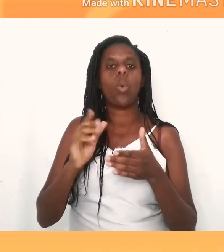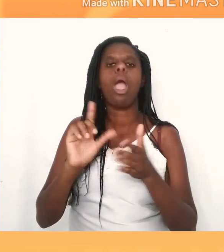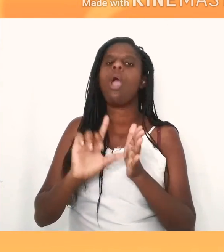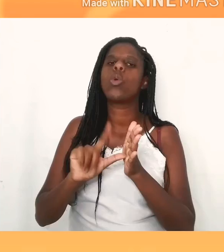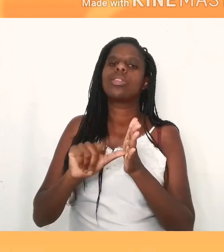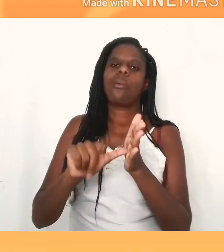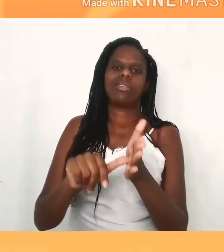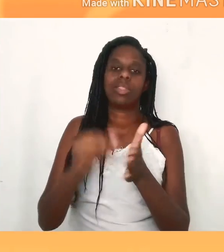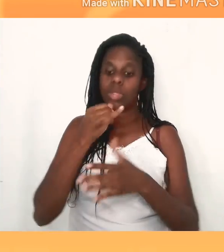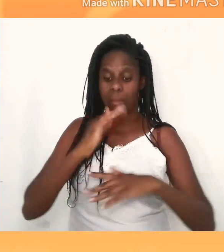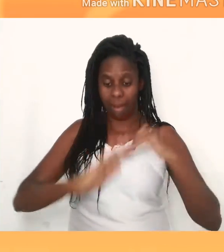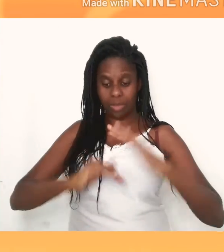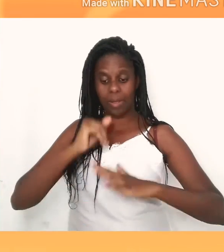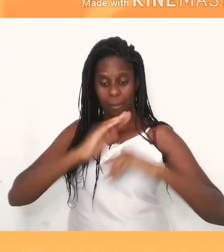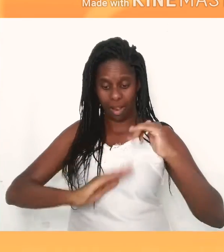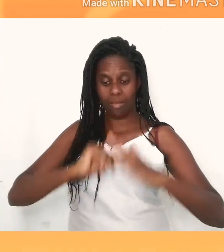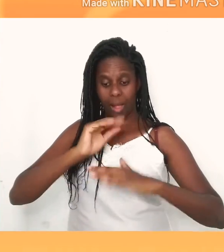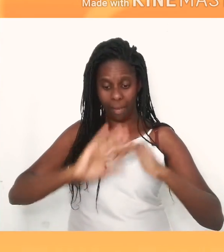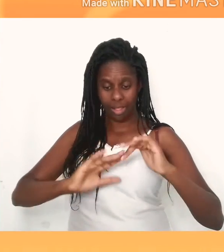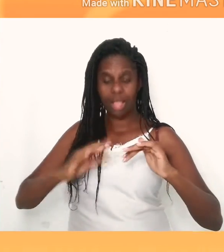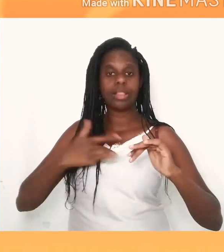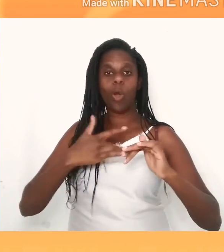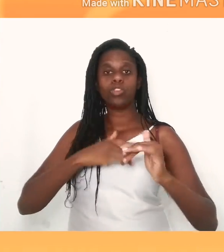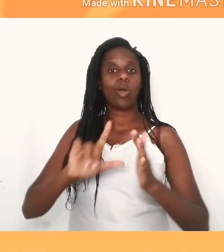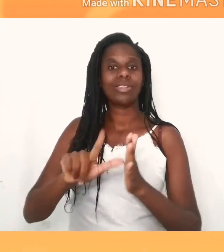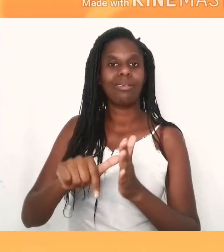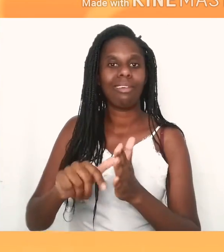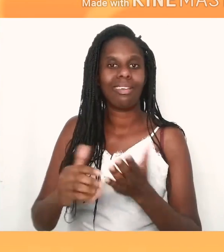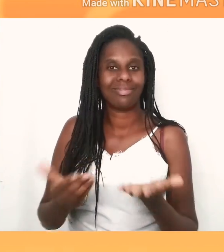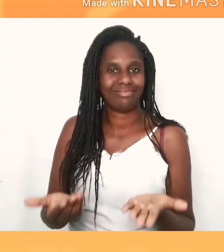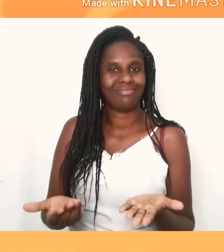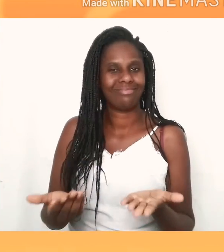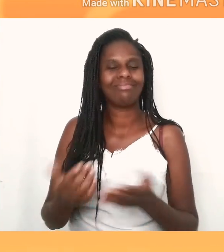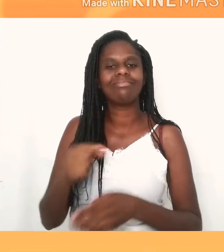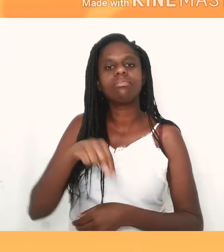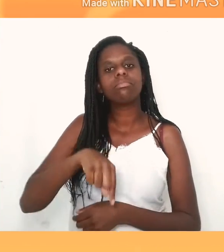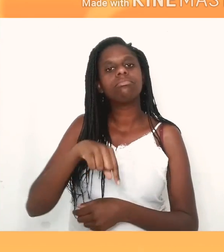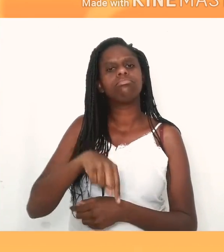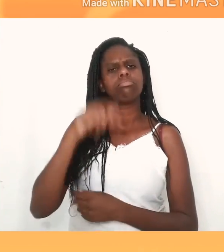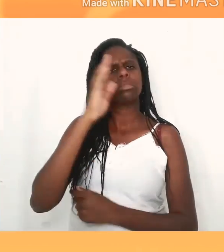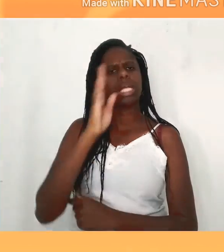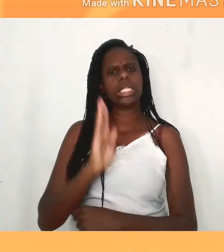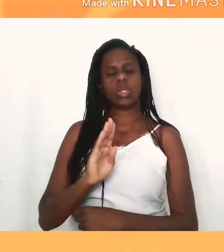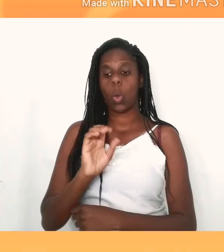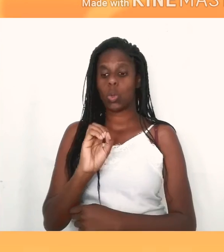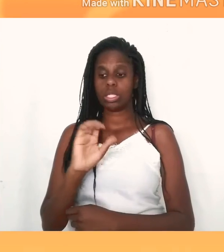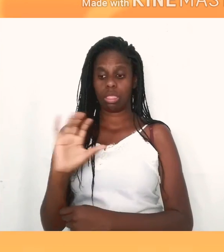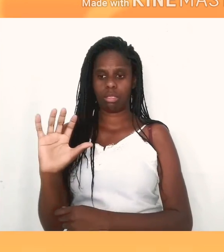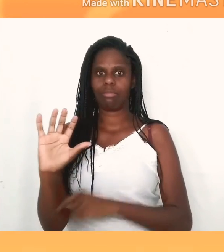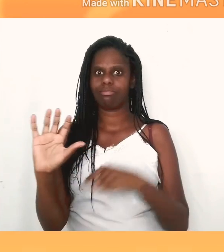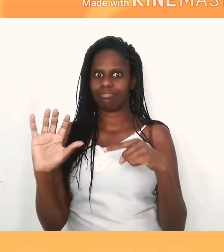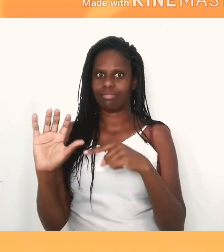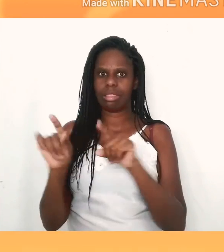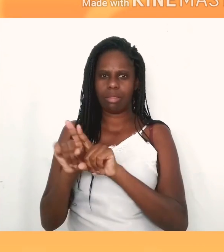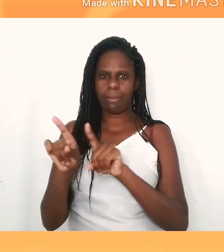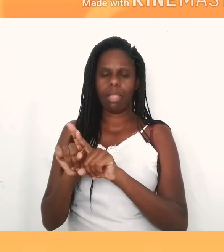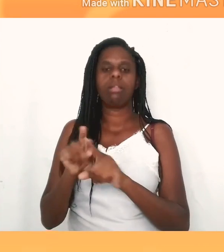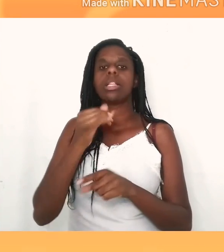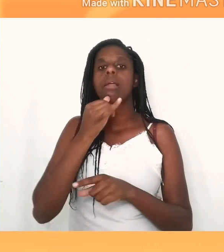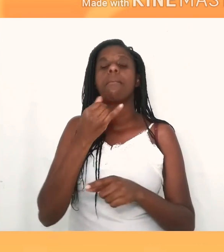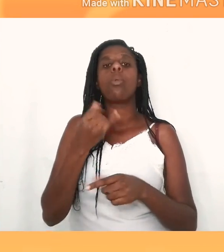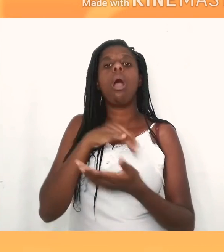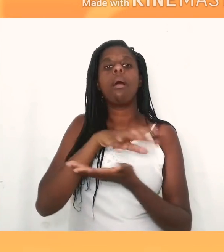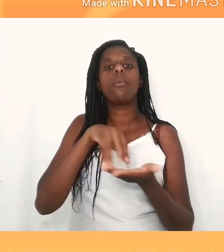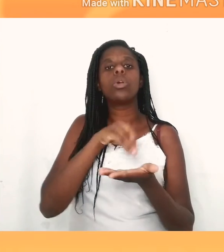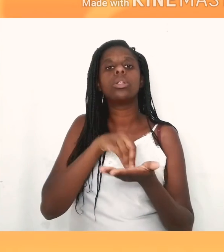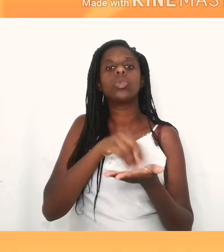esse caminho, é uma consequência da prática. Aqui, para a gente desenvolveu aqui no Ocidente, né? A